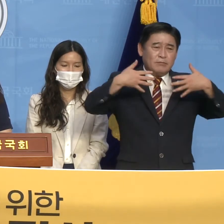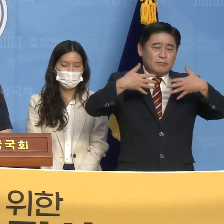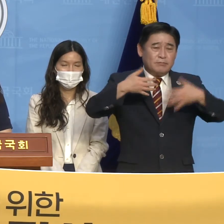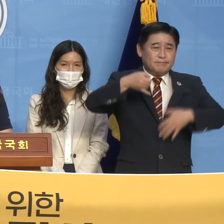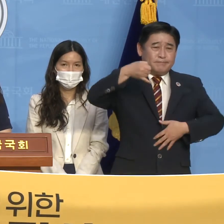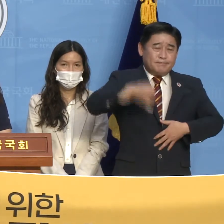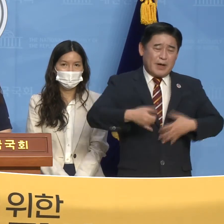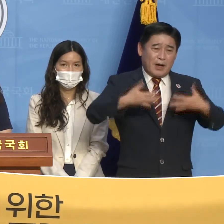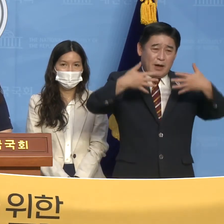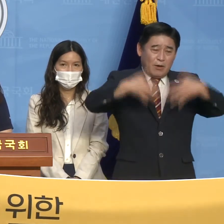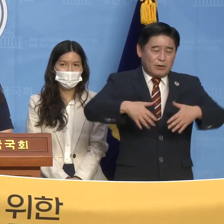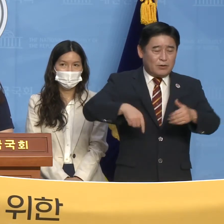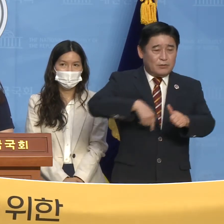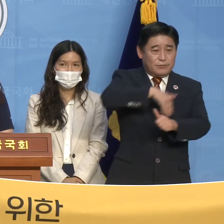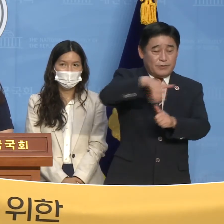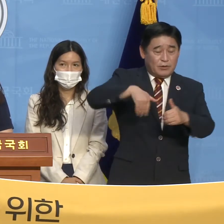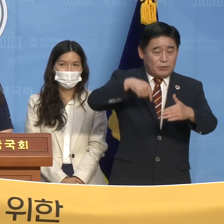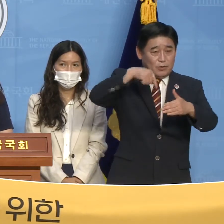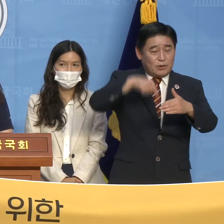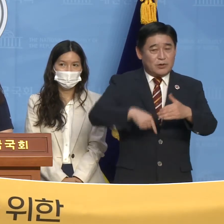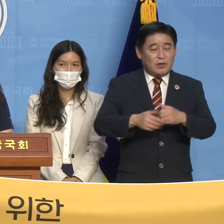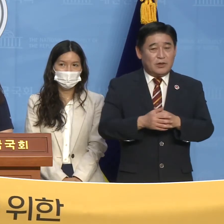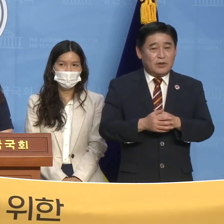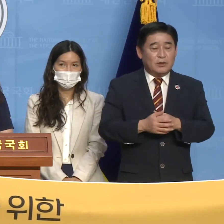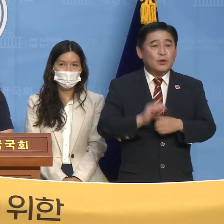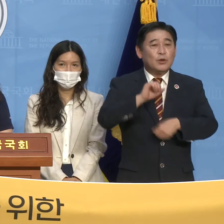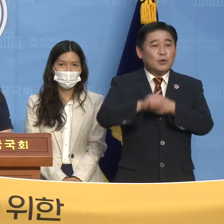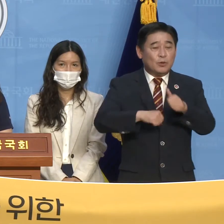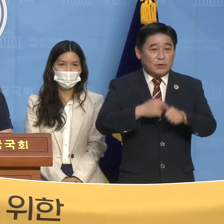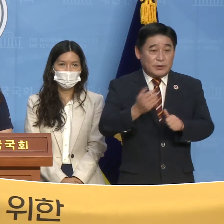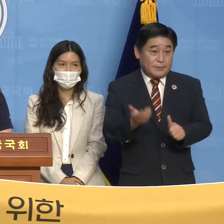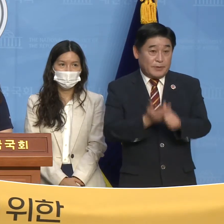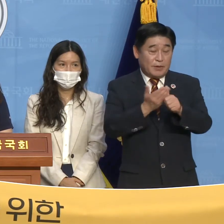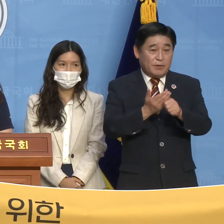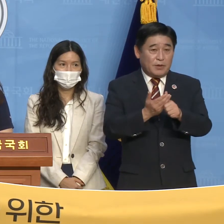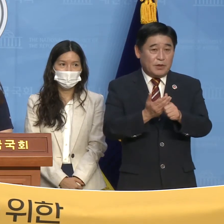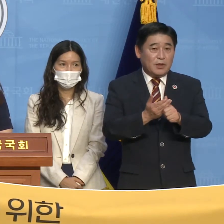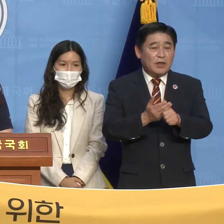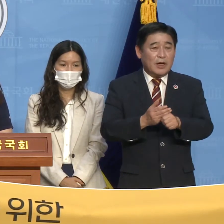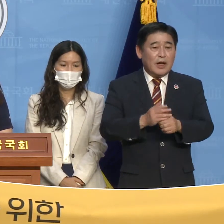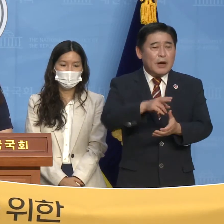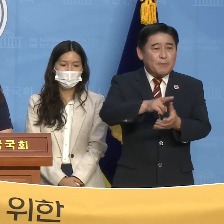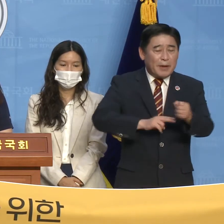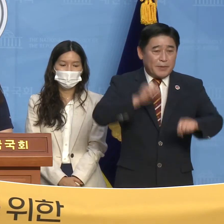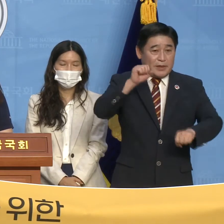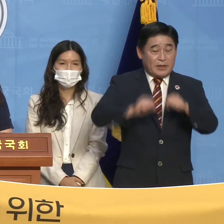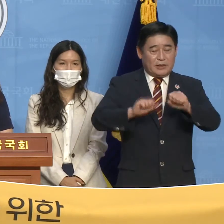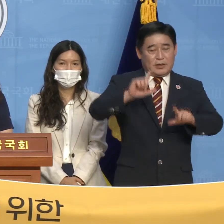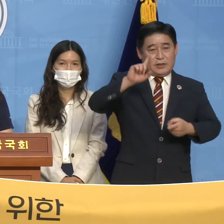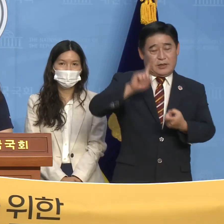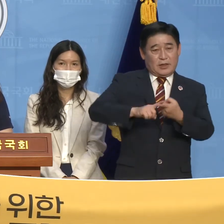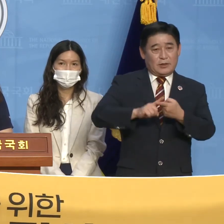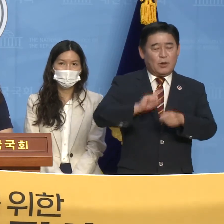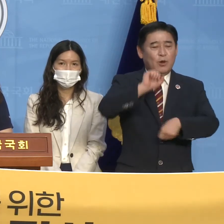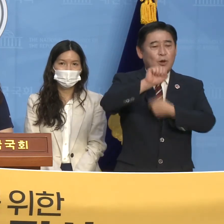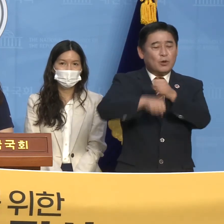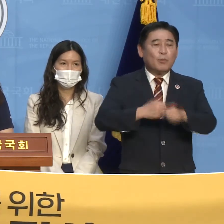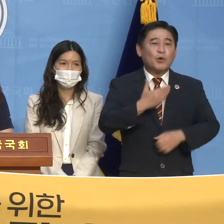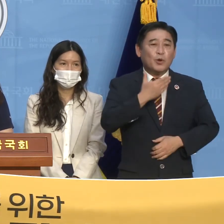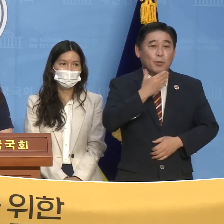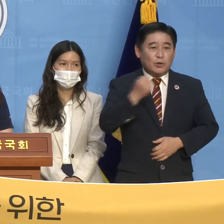환경에서 야생동물을 사육하며 관람객과의 접촉에 무분별하게 노출되고 판매하는 현실은 동물복지뿐만